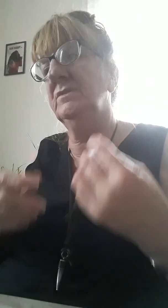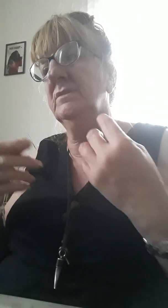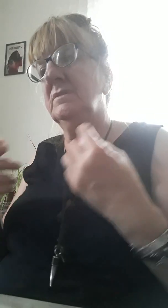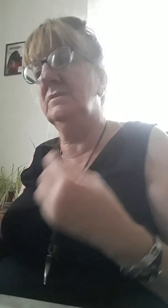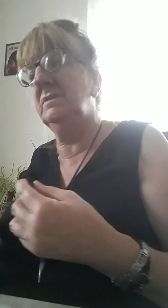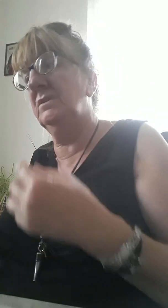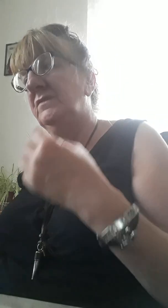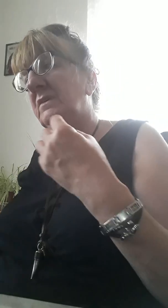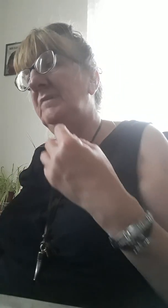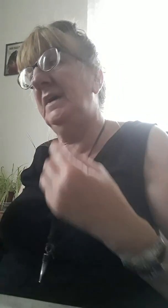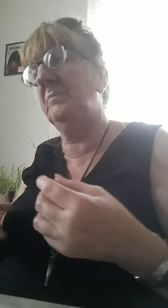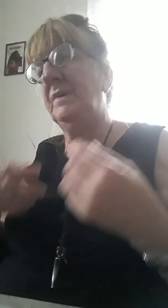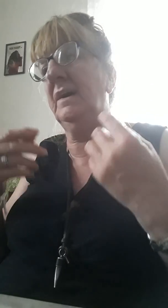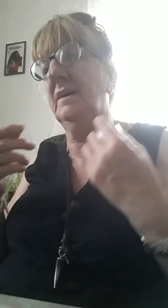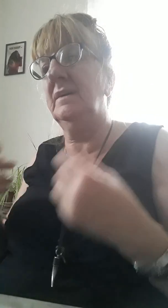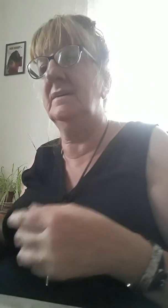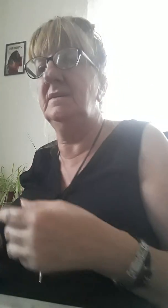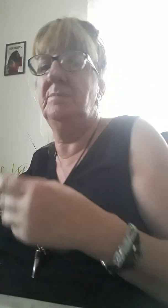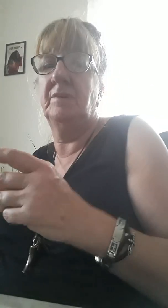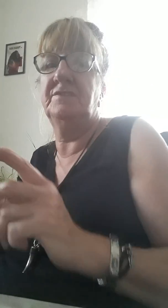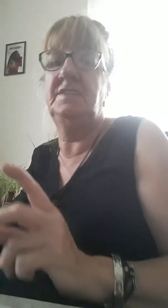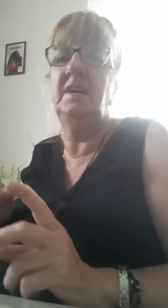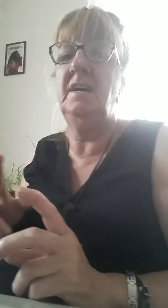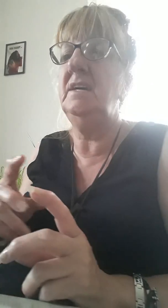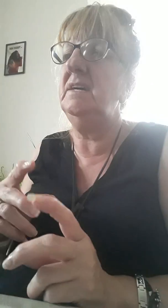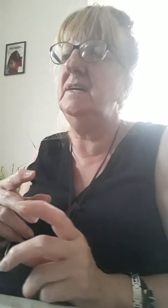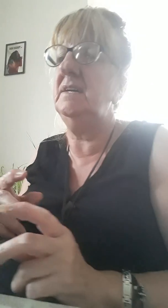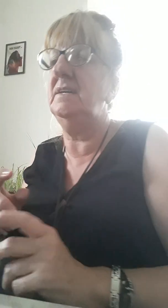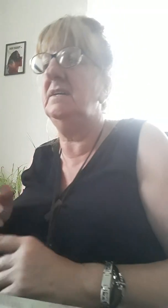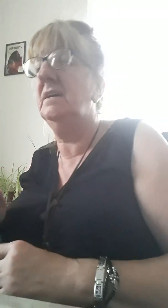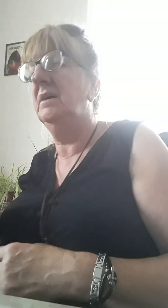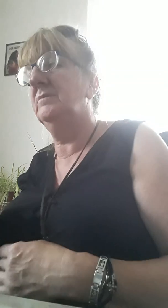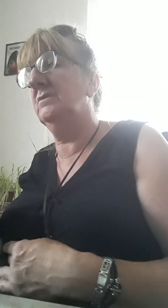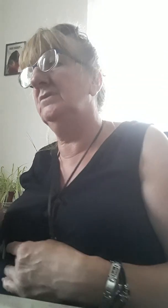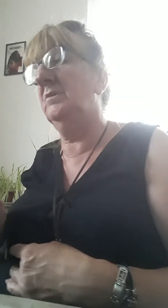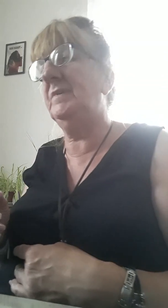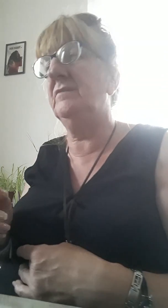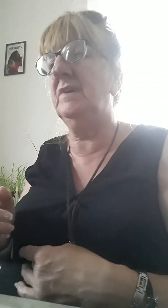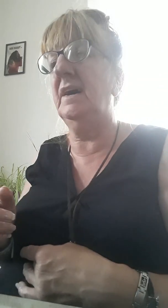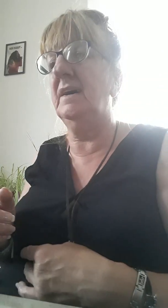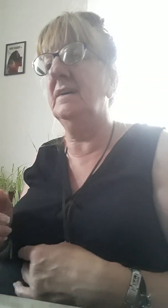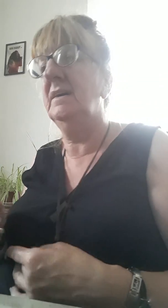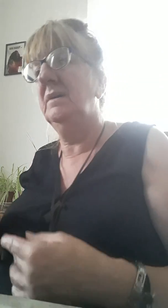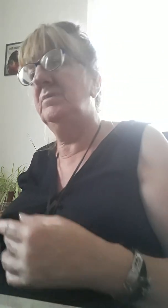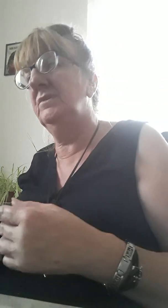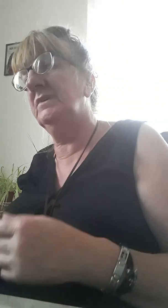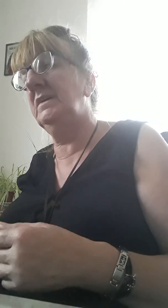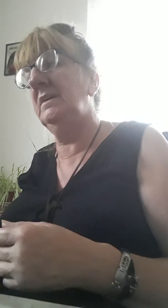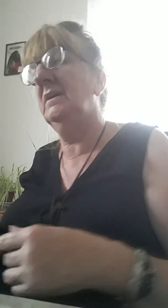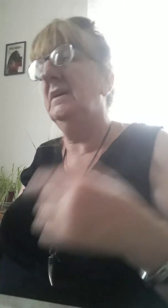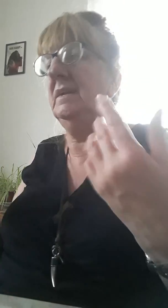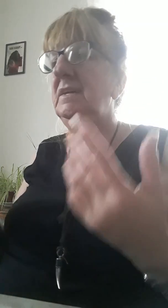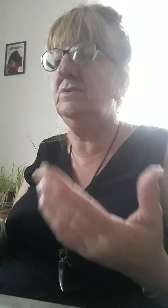d'amour ne font même pas y penser. Pour ne pas voir pleurer les yeux